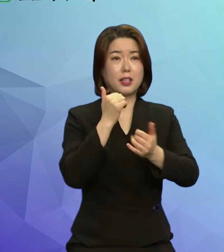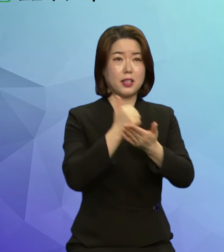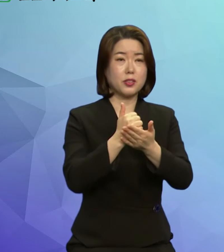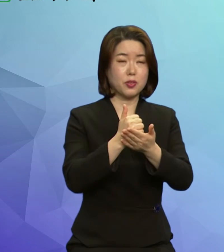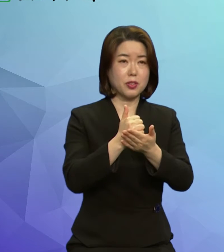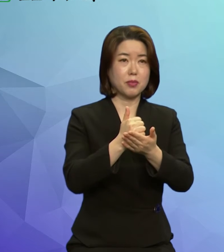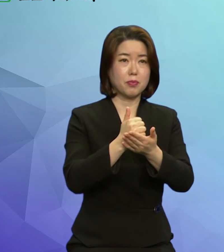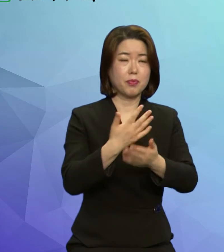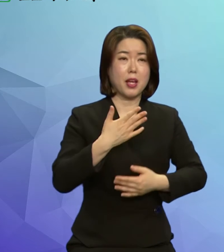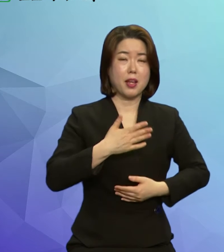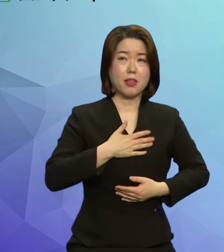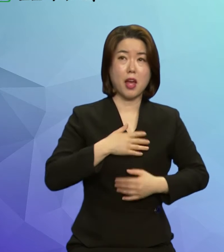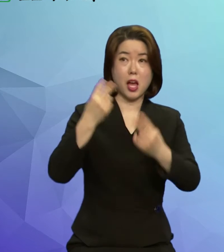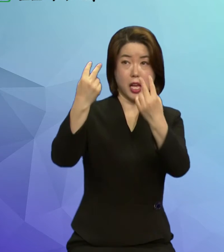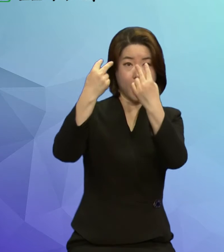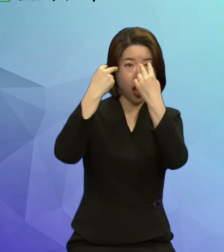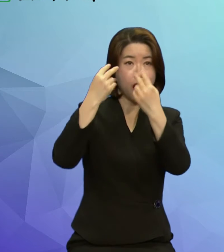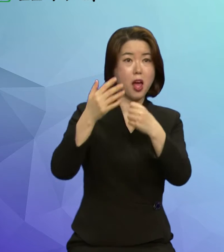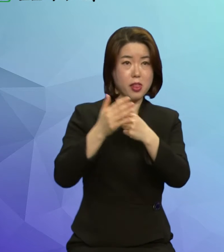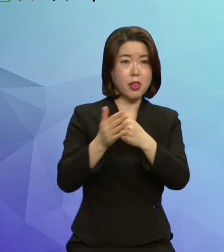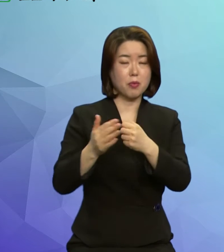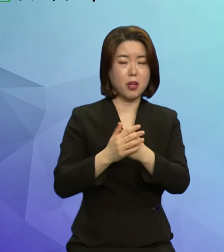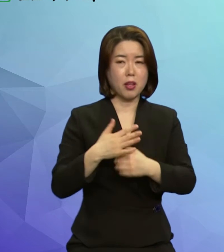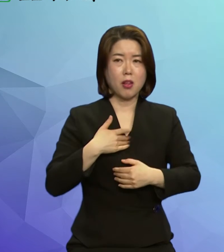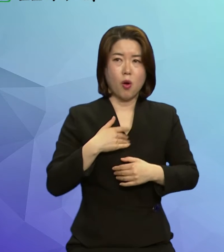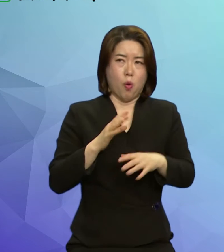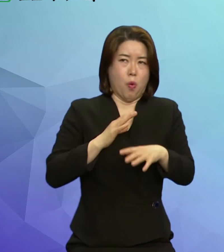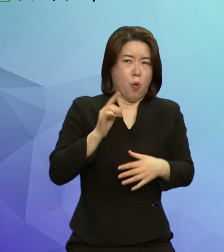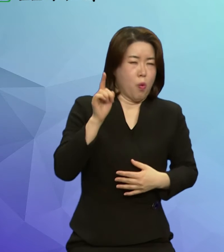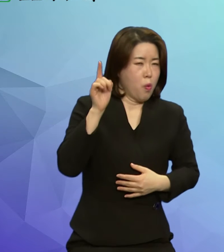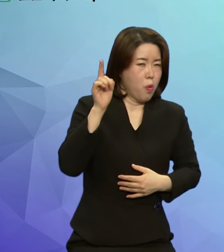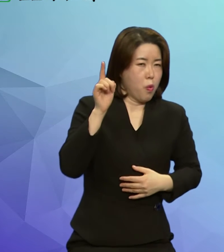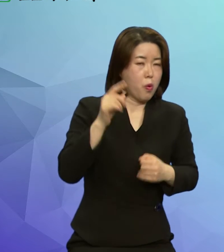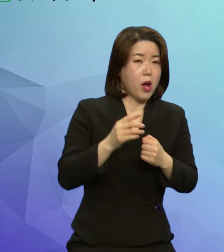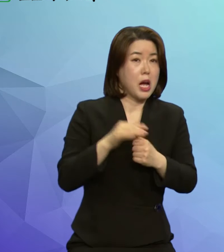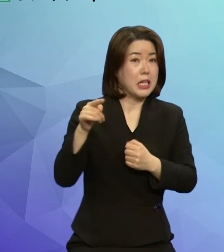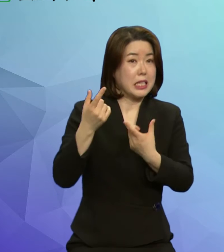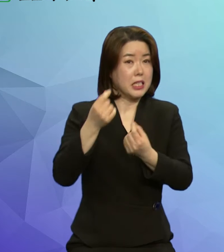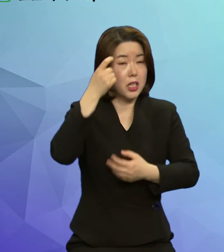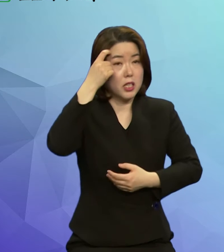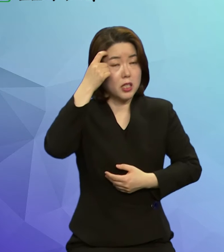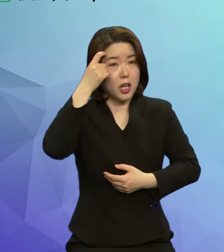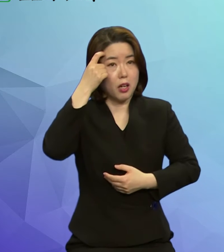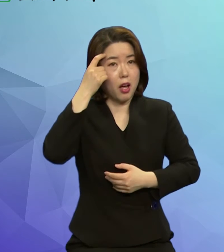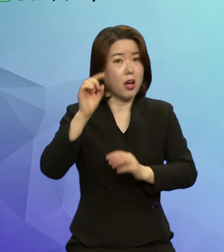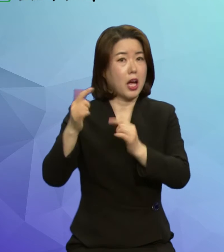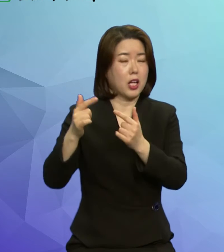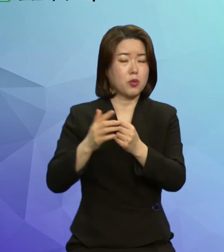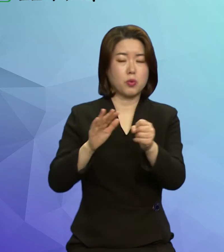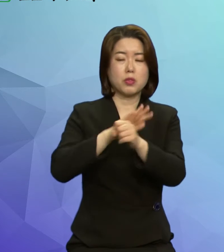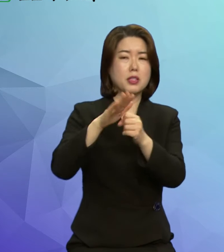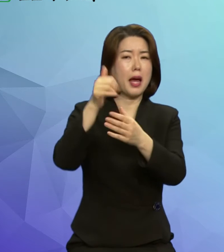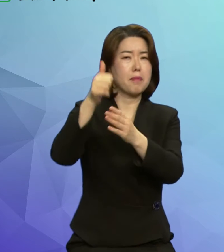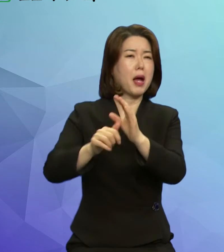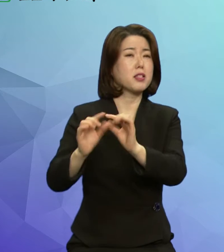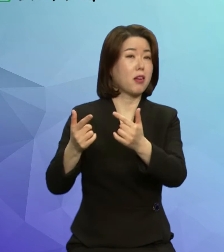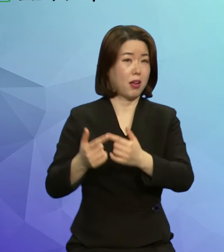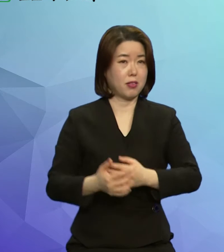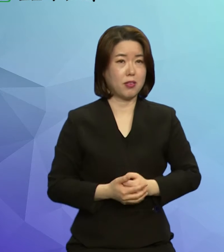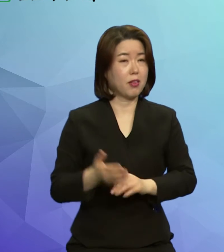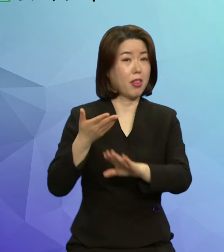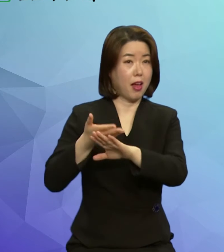예수님을 나를 지켜보고 계시니까 얼마나 무서운가 이렇게 생각하는 사람은 사랑에 빠진 사람이